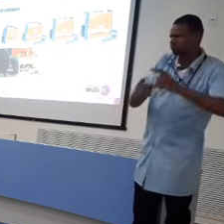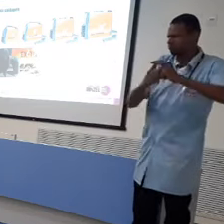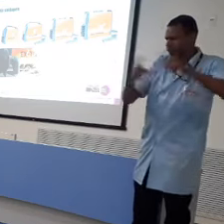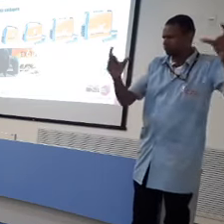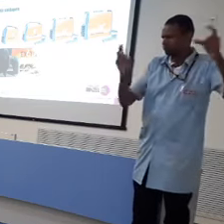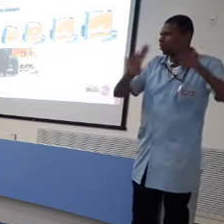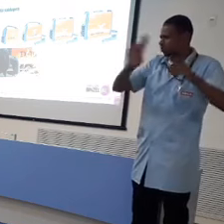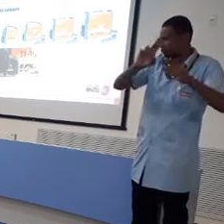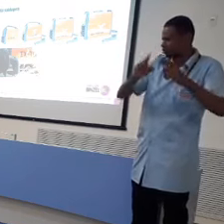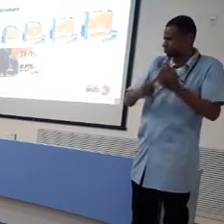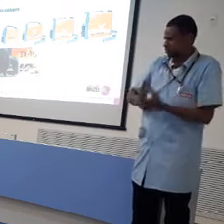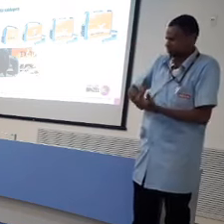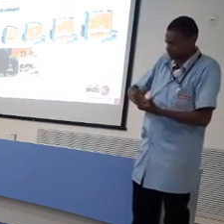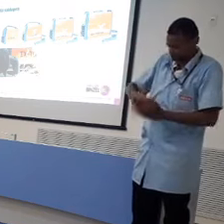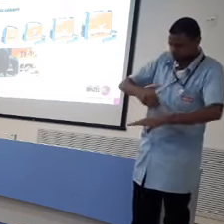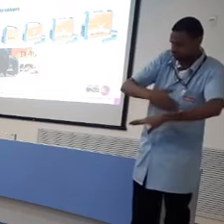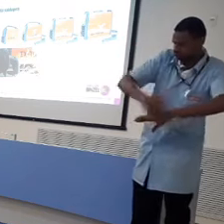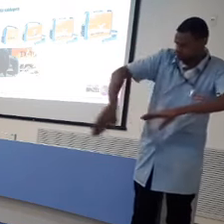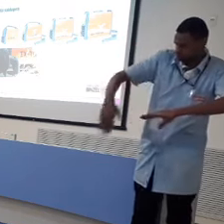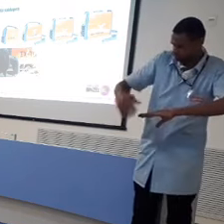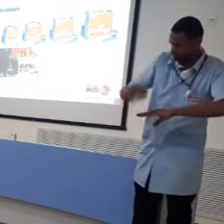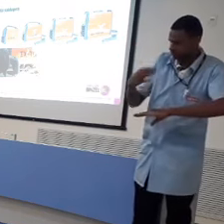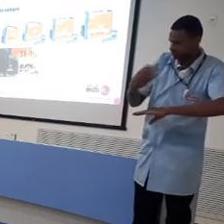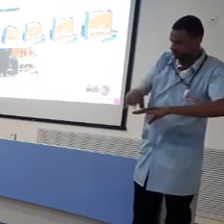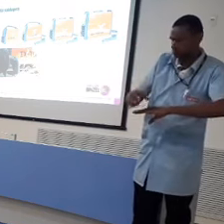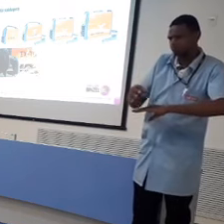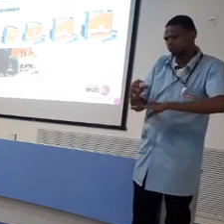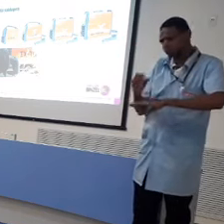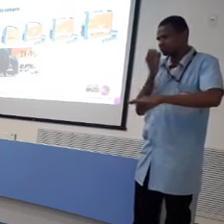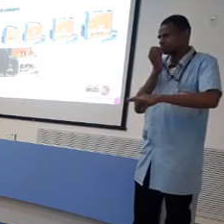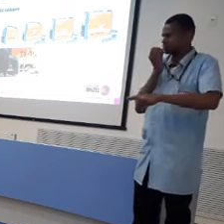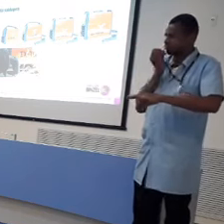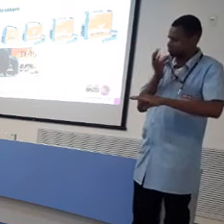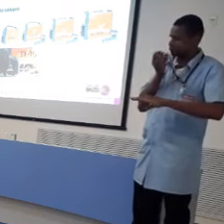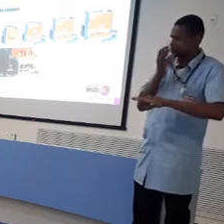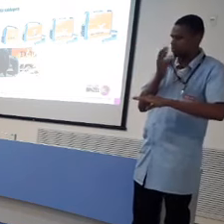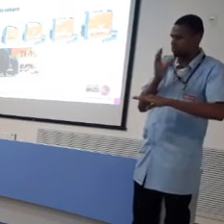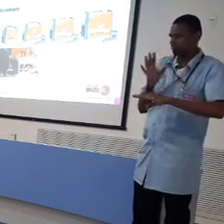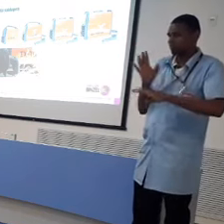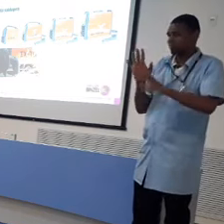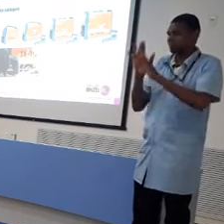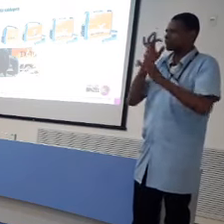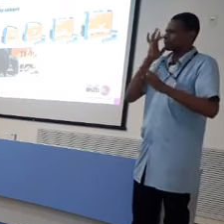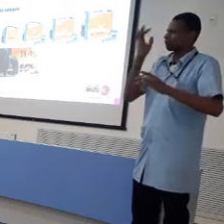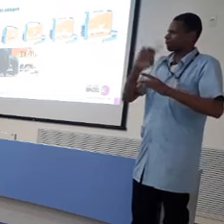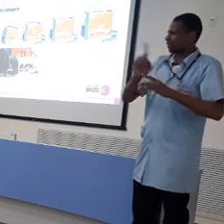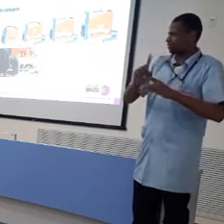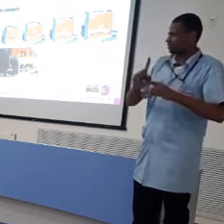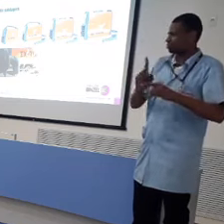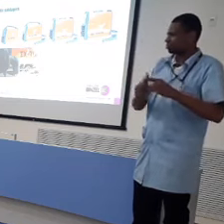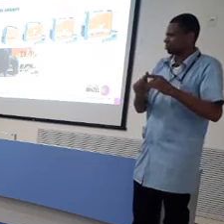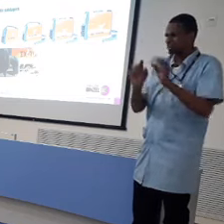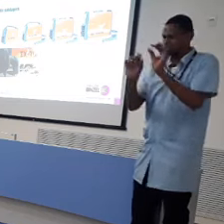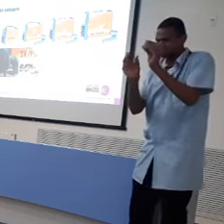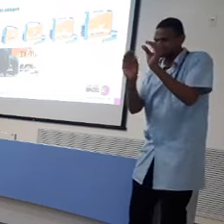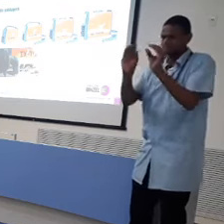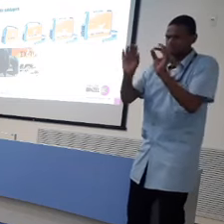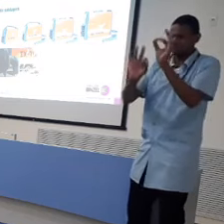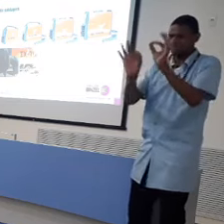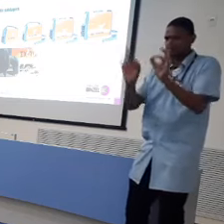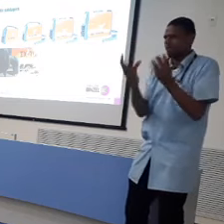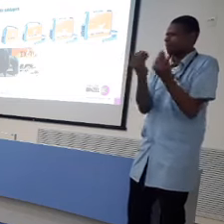né? Quando você vai fazer o corte por maçarico, não é, como eu posso dizer para vocês, tão fácil como se